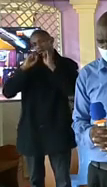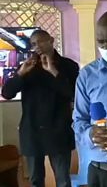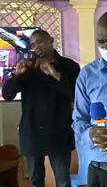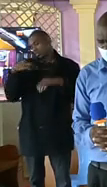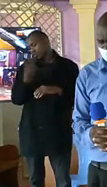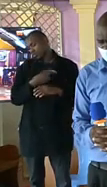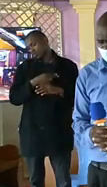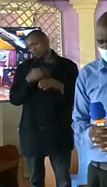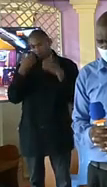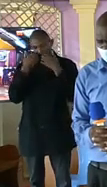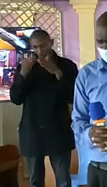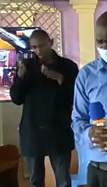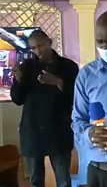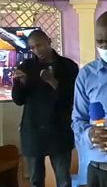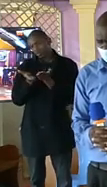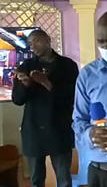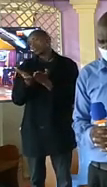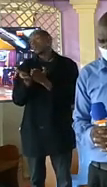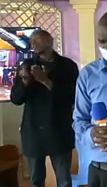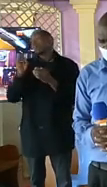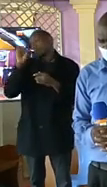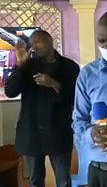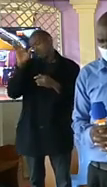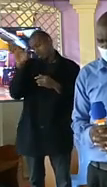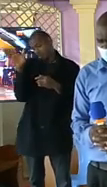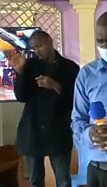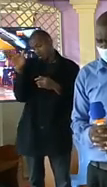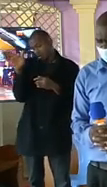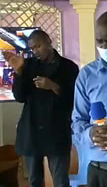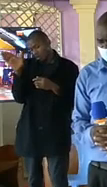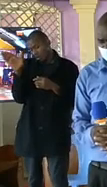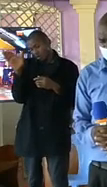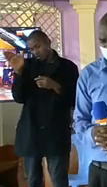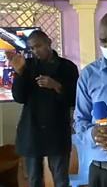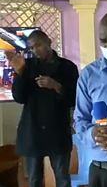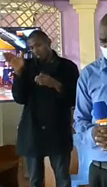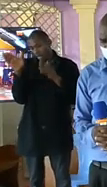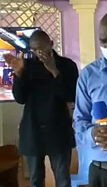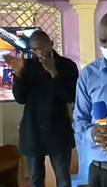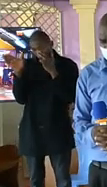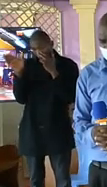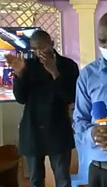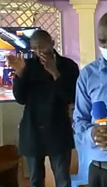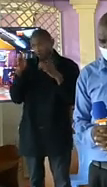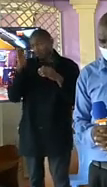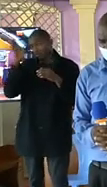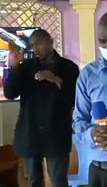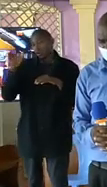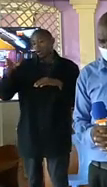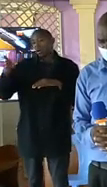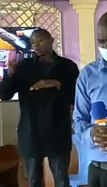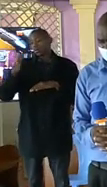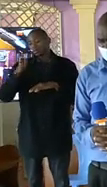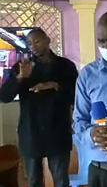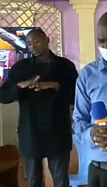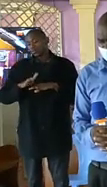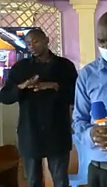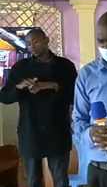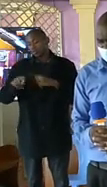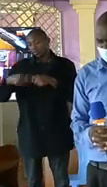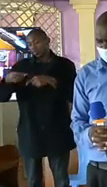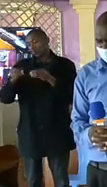ĩno mwathani ona hĩndĩ ĩrĩa mwathani tũkũmerekera rekondi mwathani wega waku mwathani ũthiĩ na mbere na gũtwarana hamwe na